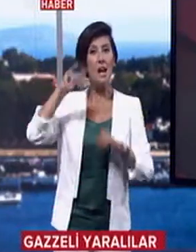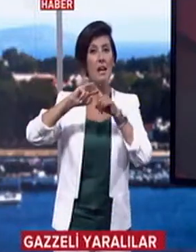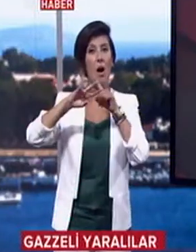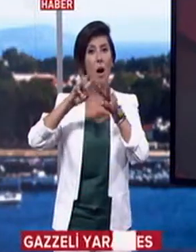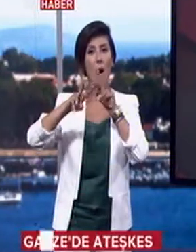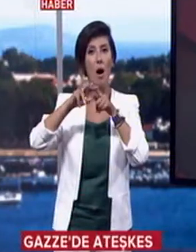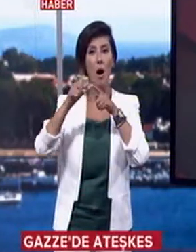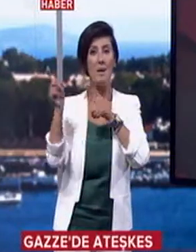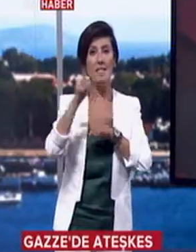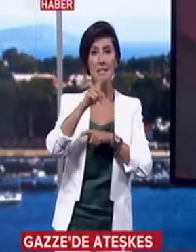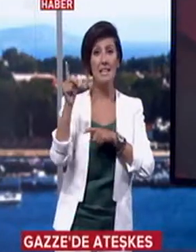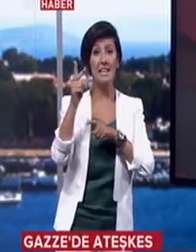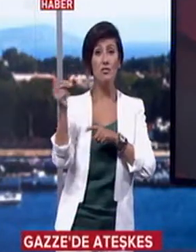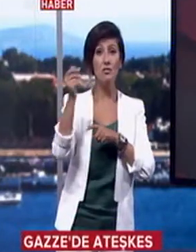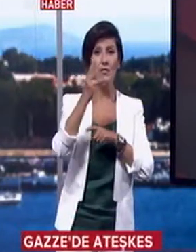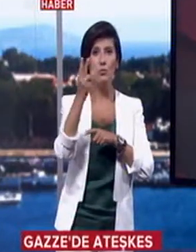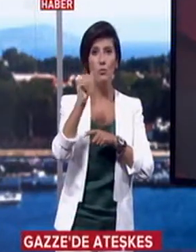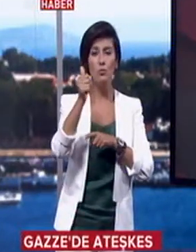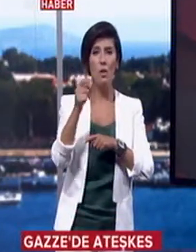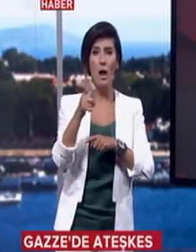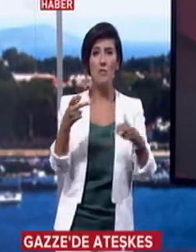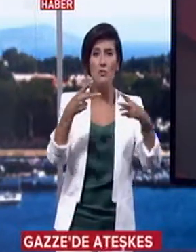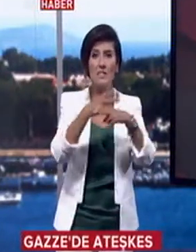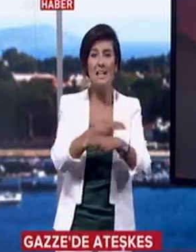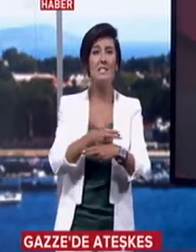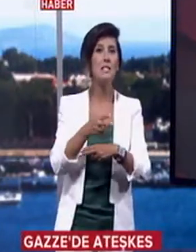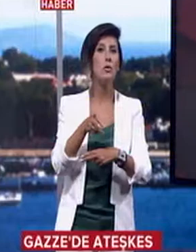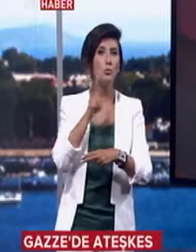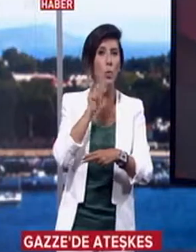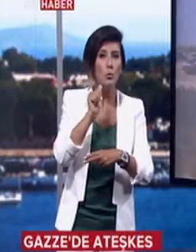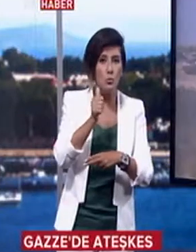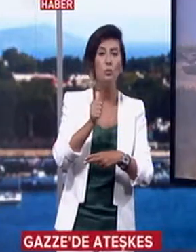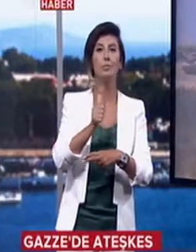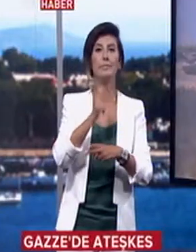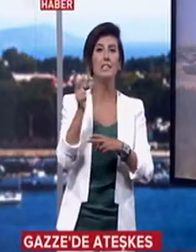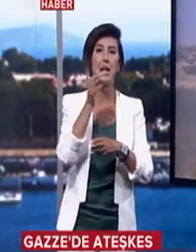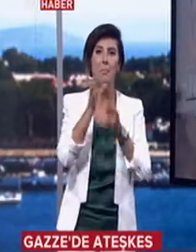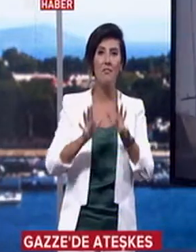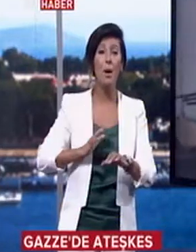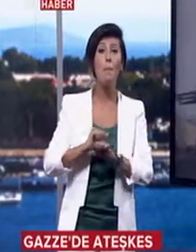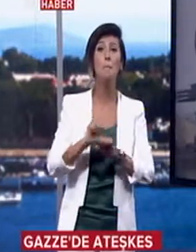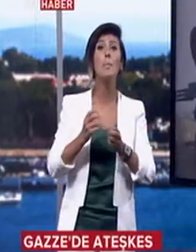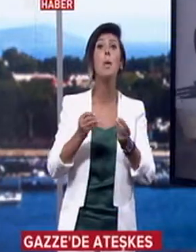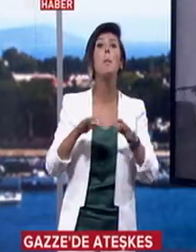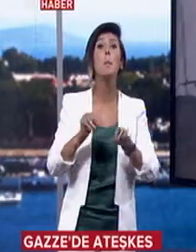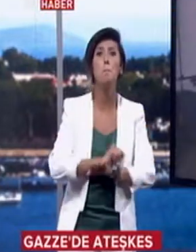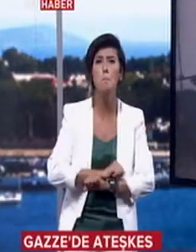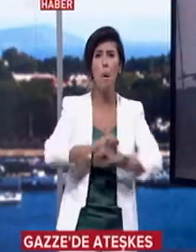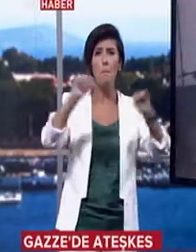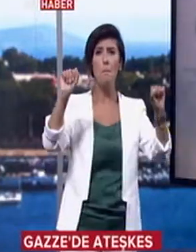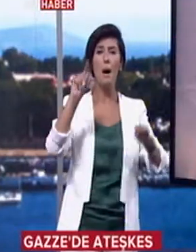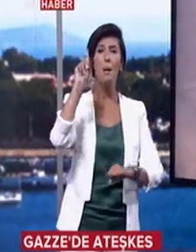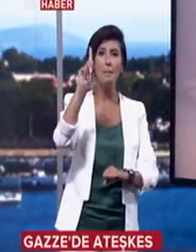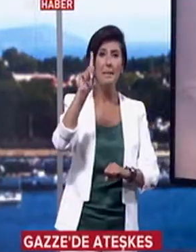İsrail ile Hamas arasında ikinci kez varılan 3 günlük ateşkesin son gününde şiddet haberleri gelmeye devam ediyor. Patlamamış bir bombanın infilak